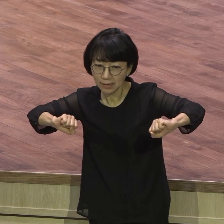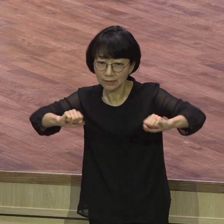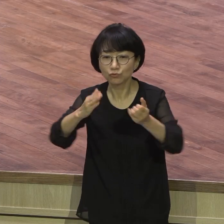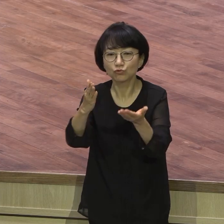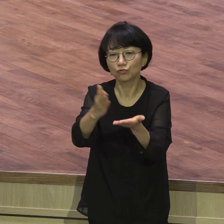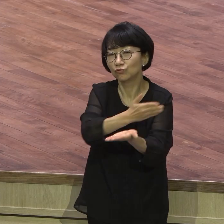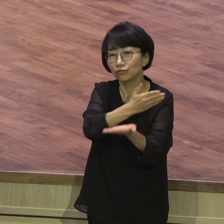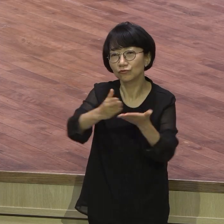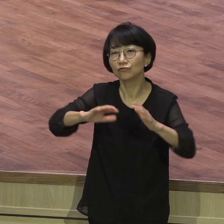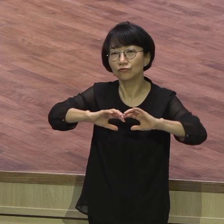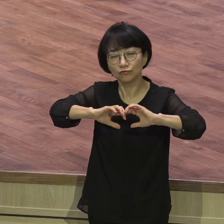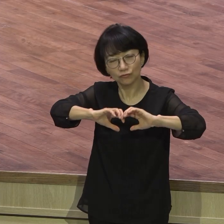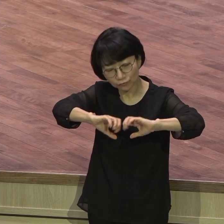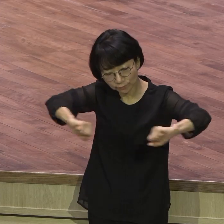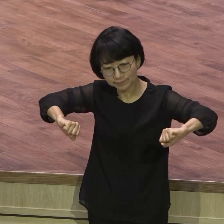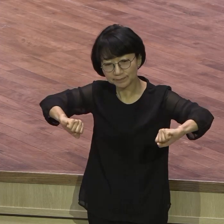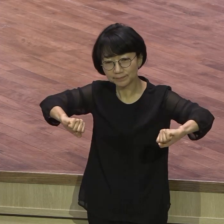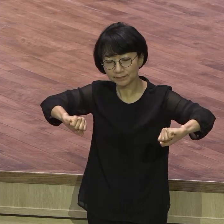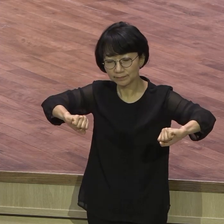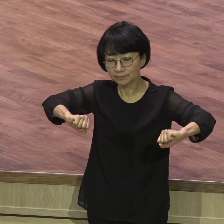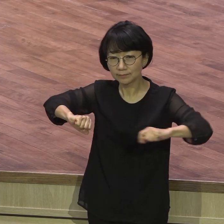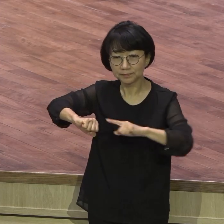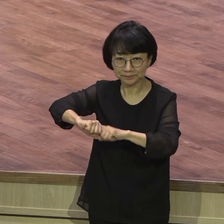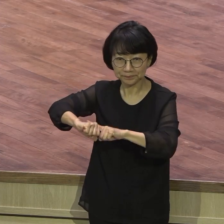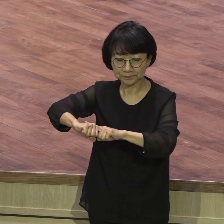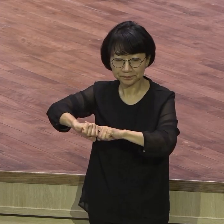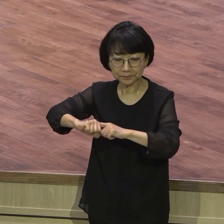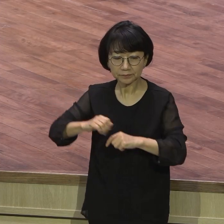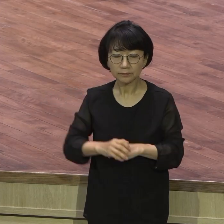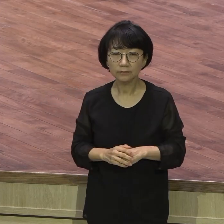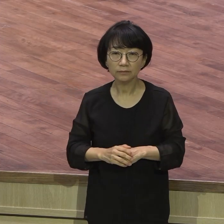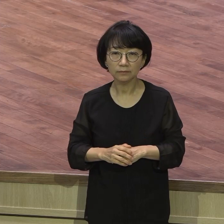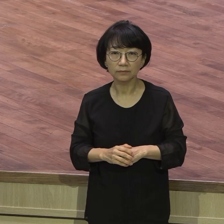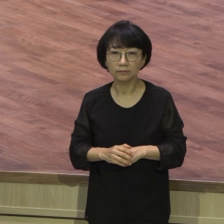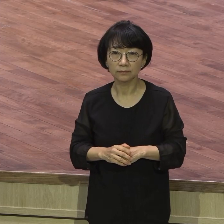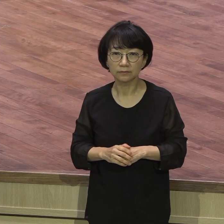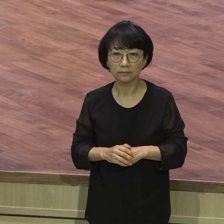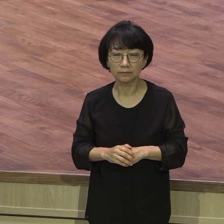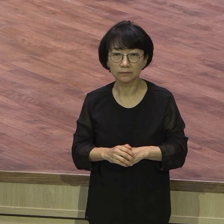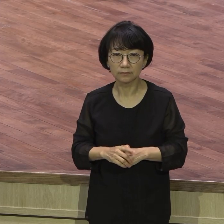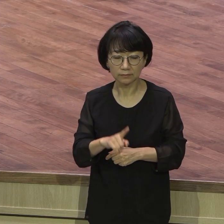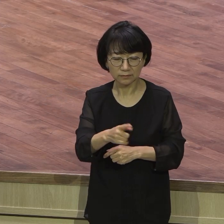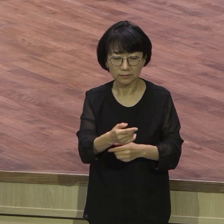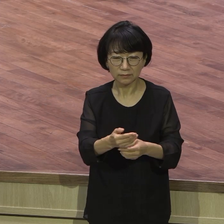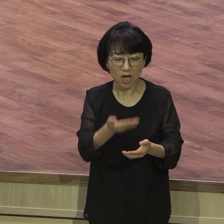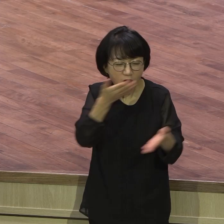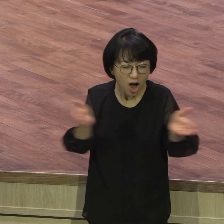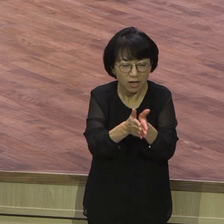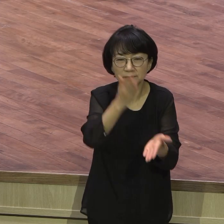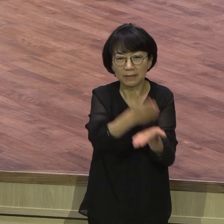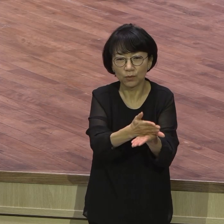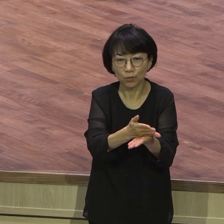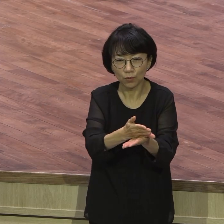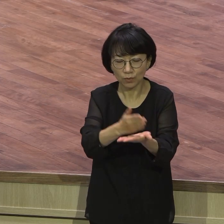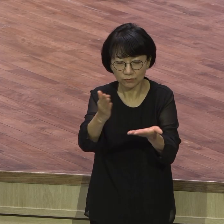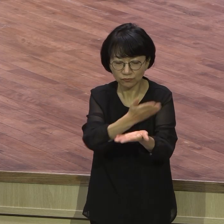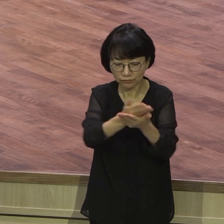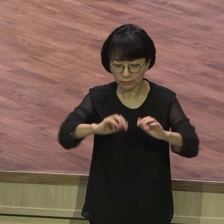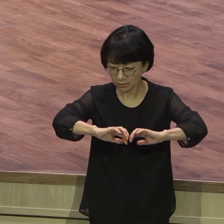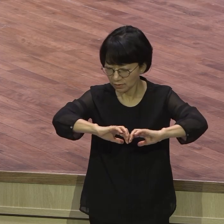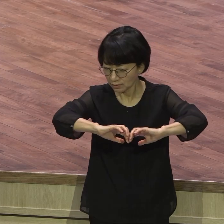구별하여 따로 떼어놓는다 라는 의미인데 그래서 거룩하라 이 말은 구별되라 라는 의미에요. 구별